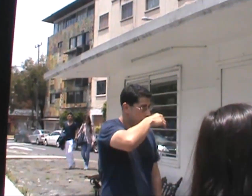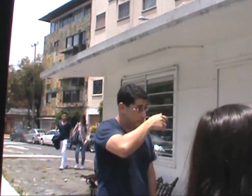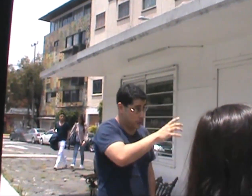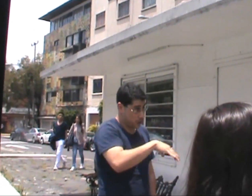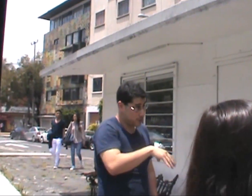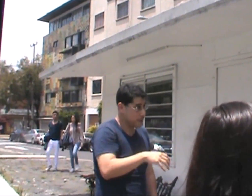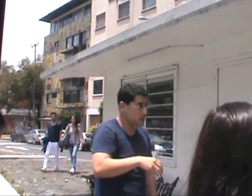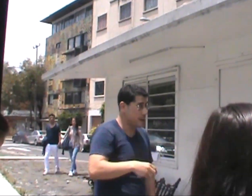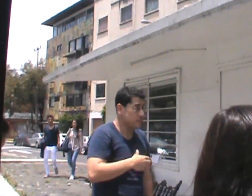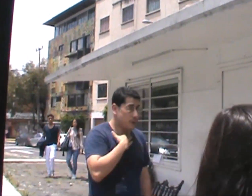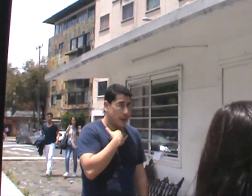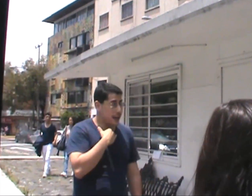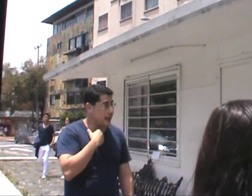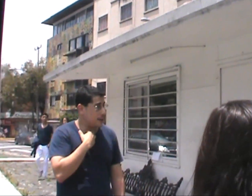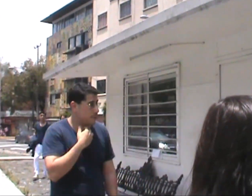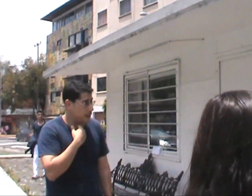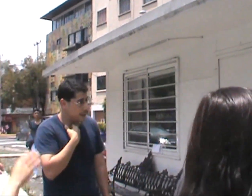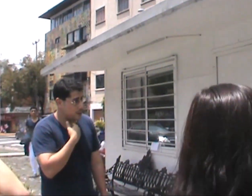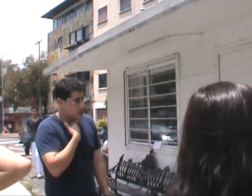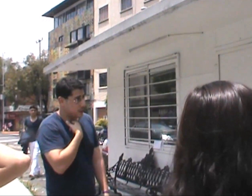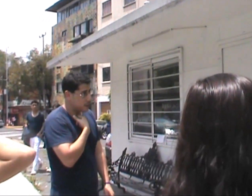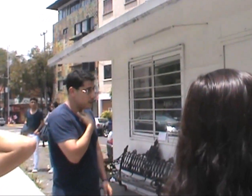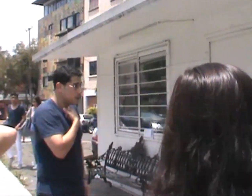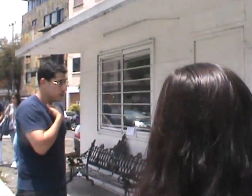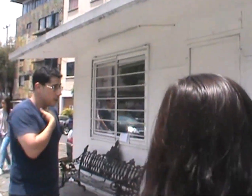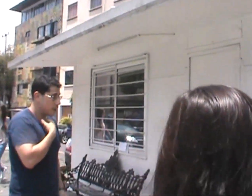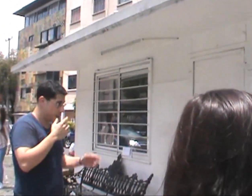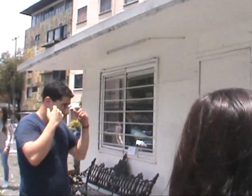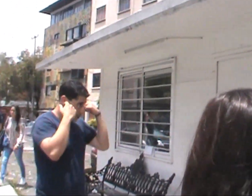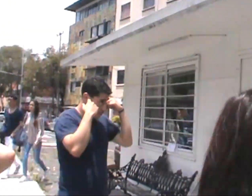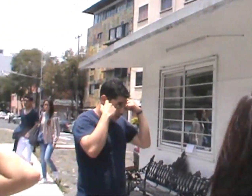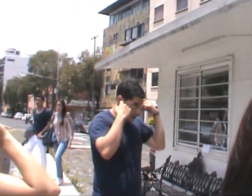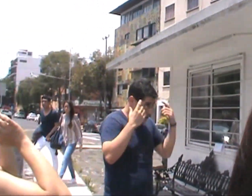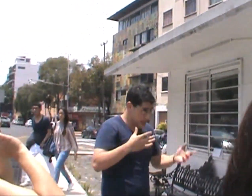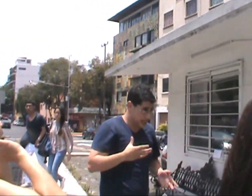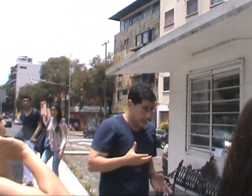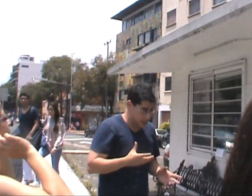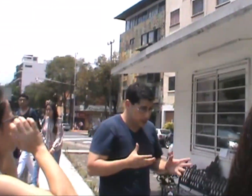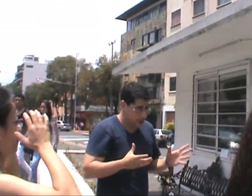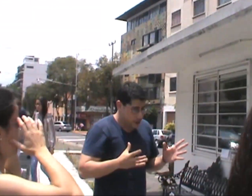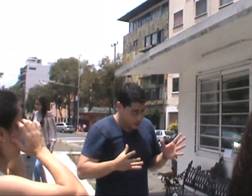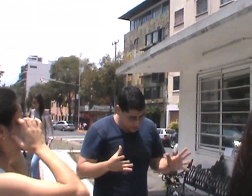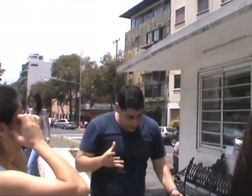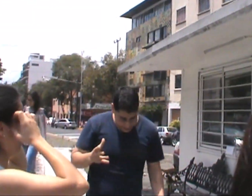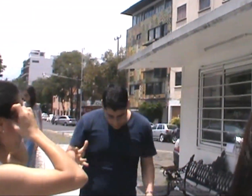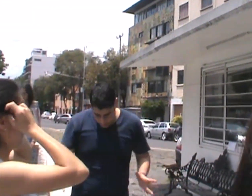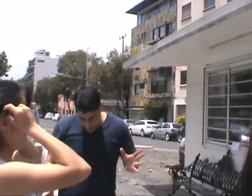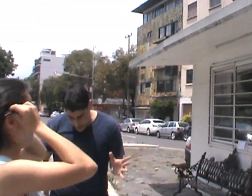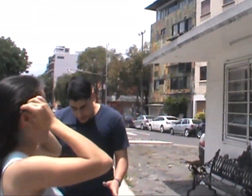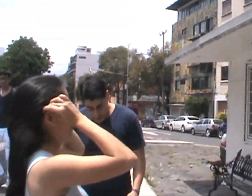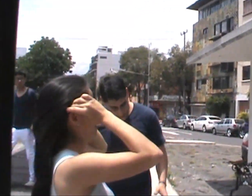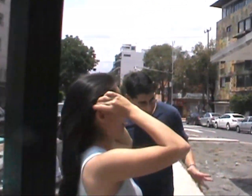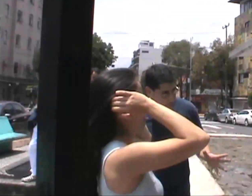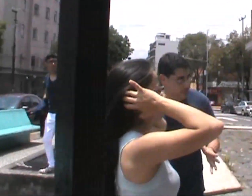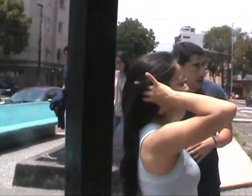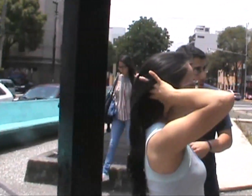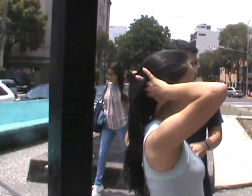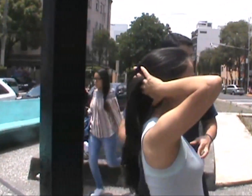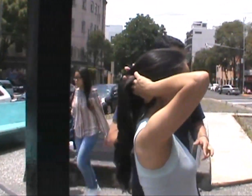Pero como yo veo más por la falta de oxígeno que puede, porque este es el equilibrio. Lo daña y hago una